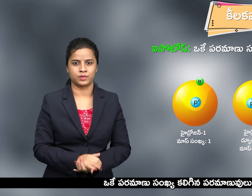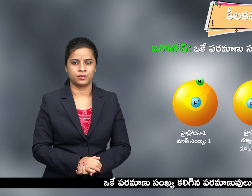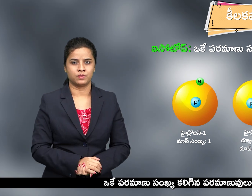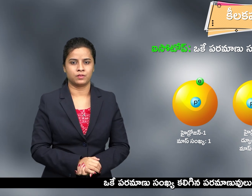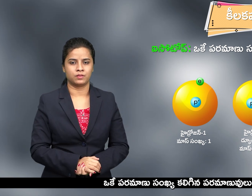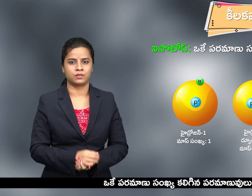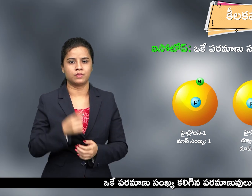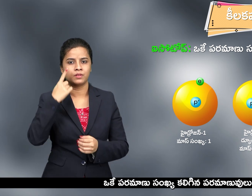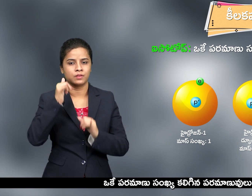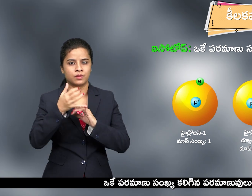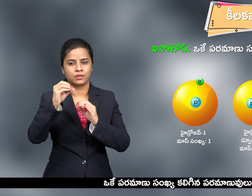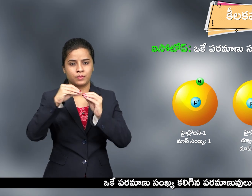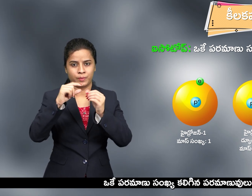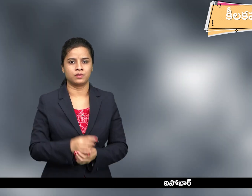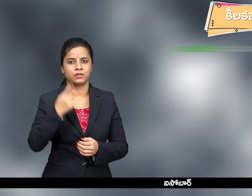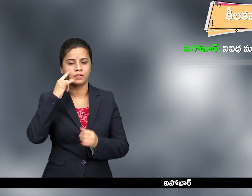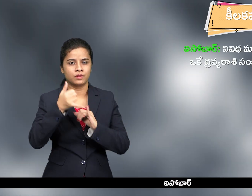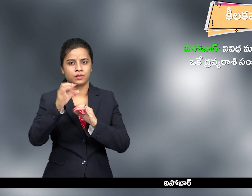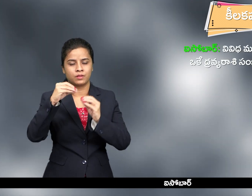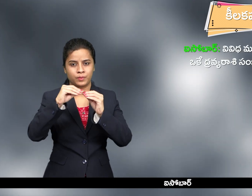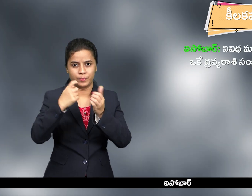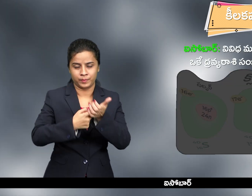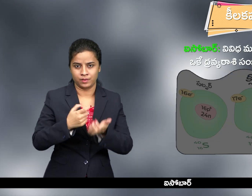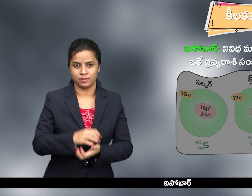పరమాణు సంఖ్య కలిగిన పరమాణువులు.